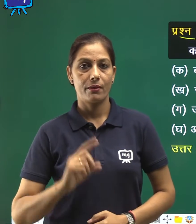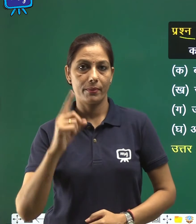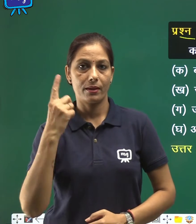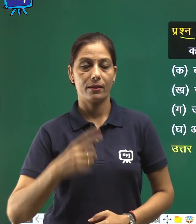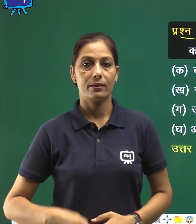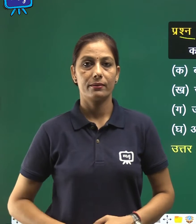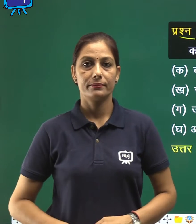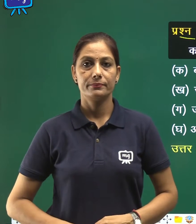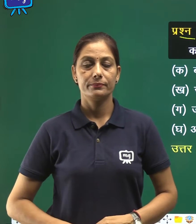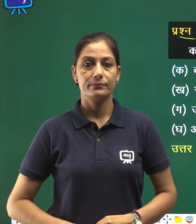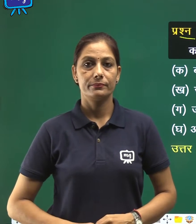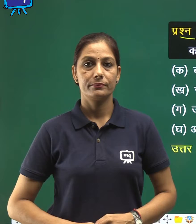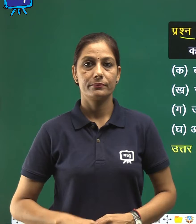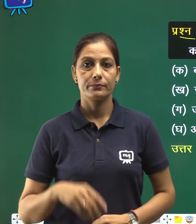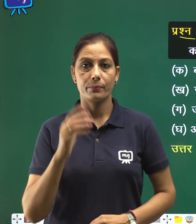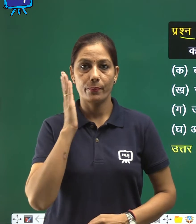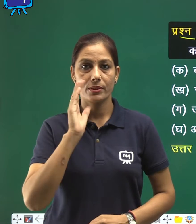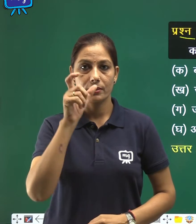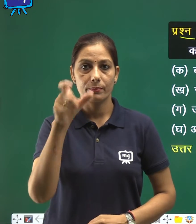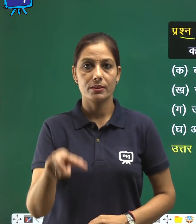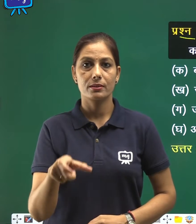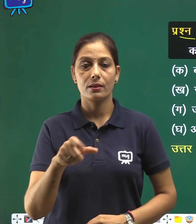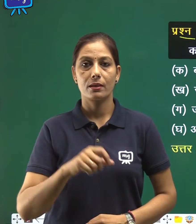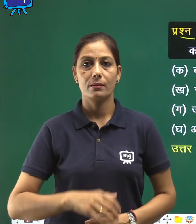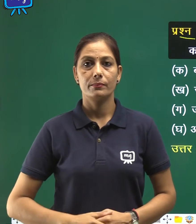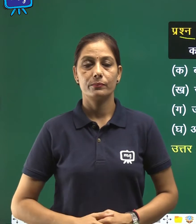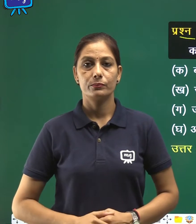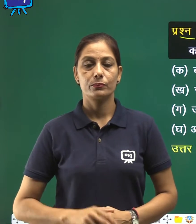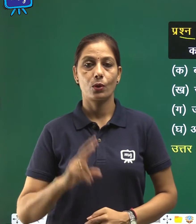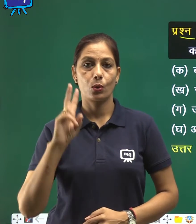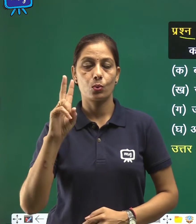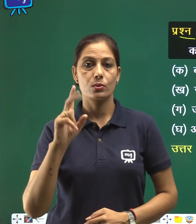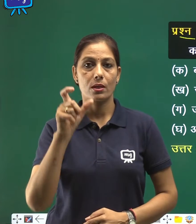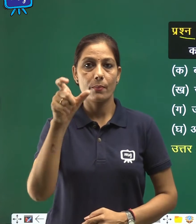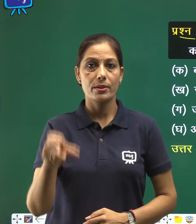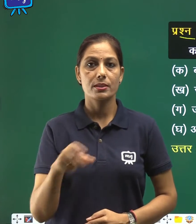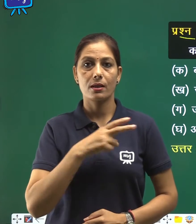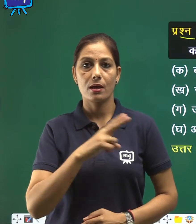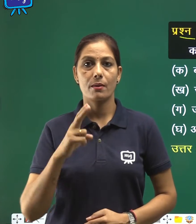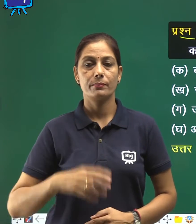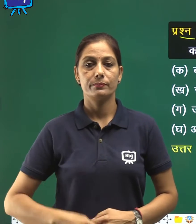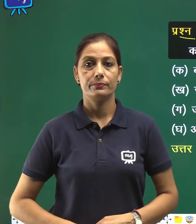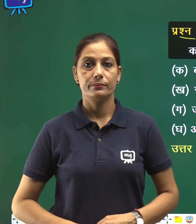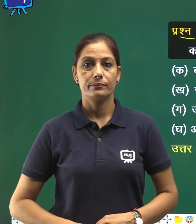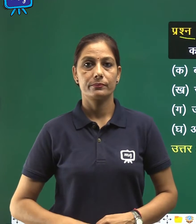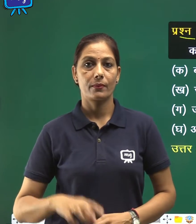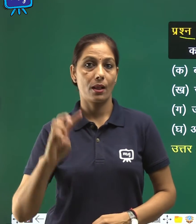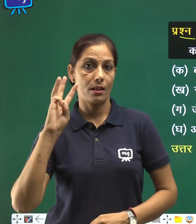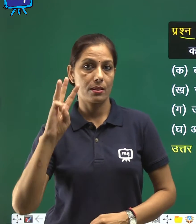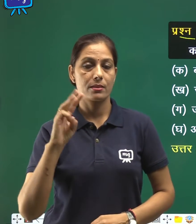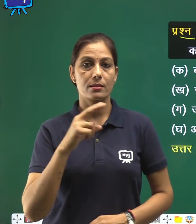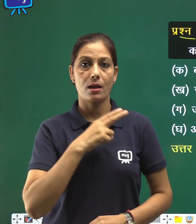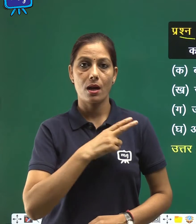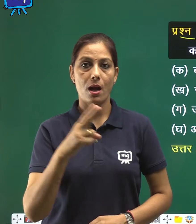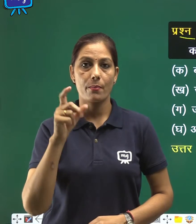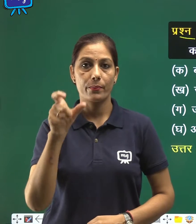है बाल गोविंद भगत को, दूसरा राम वृक्ष बेनीपुरी को, तीसरा जयशंकर